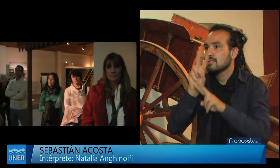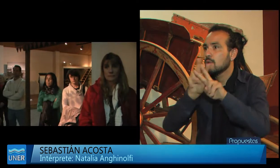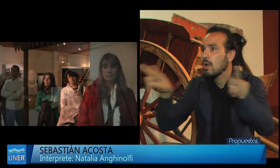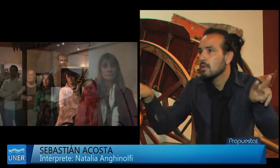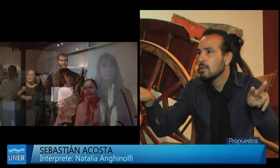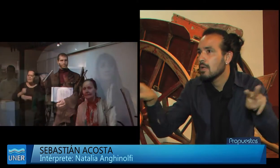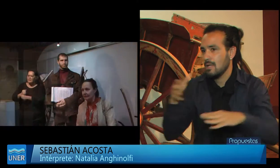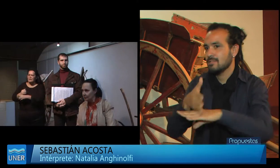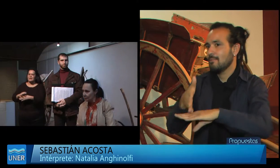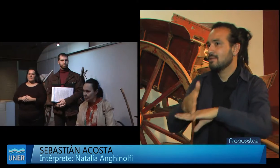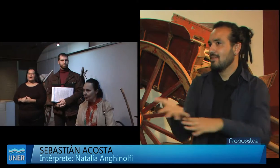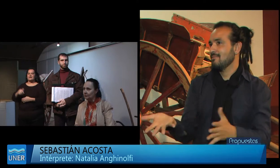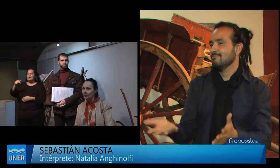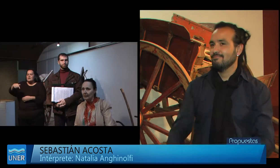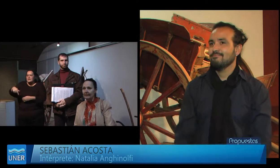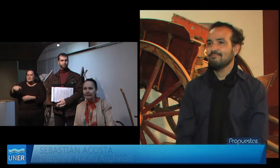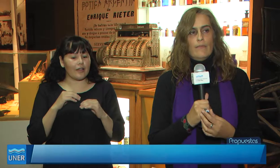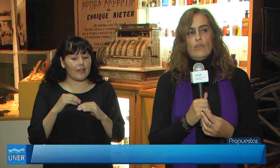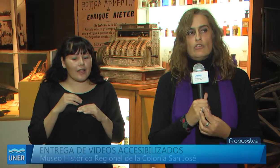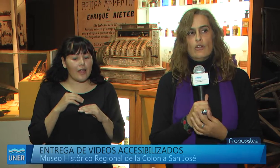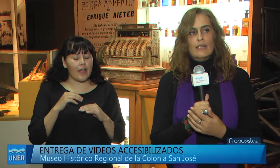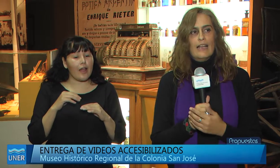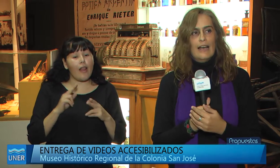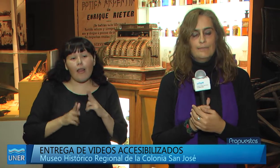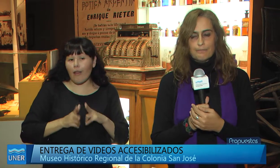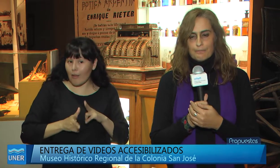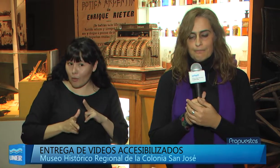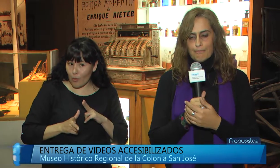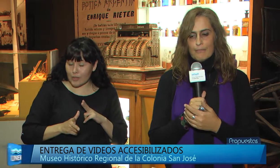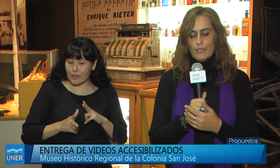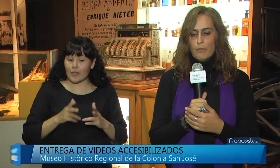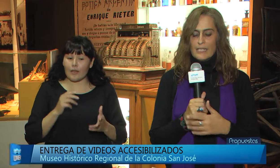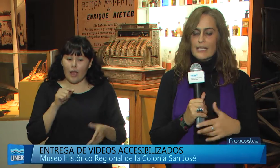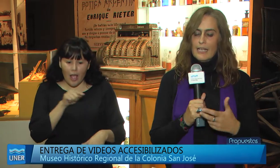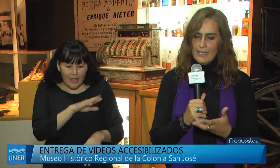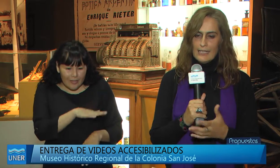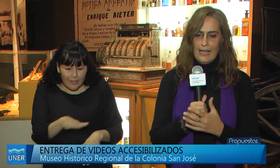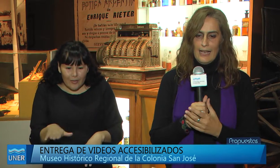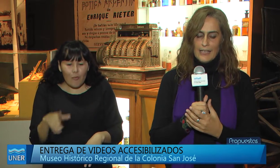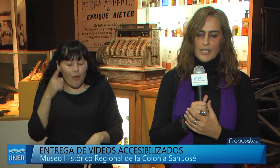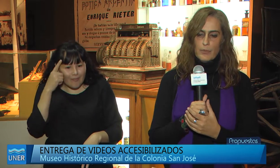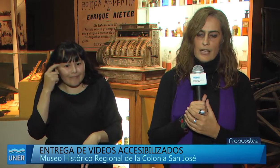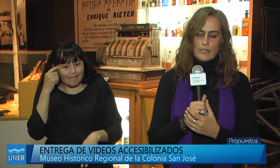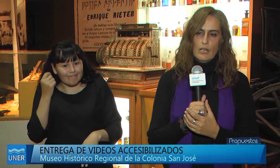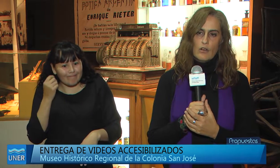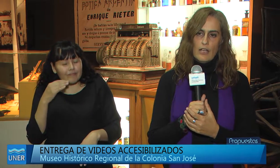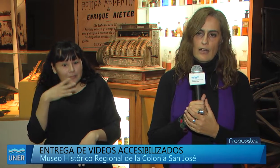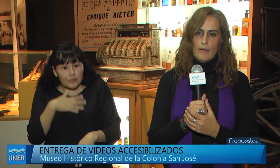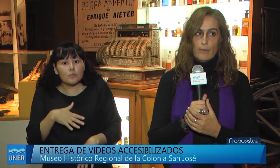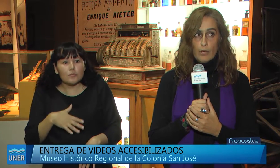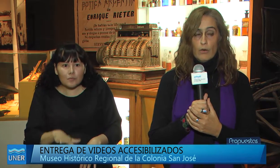del intérprete y de los subtítulos y el video original. Nosotros en realidad nos parece que en este tipo de